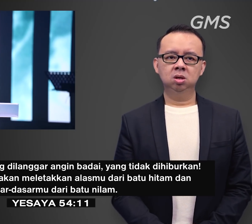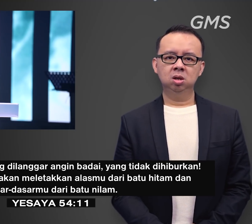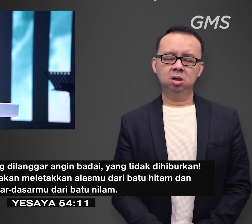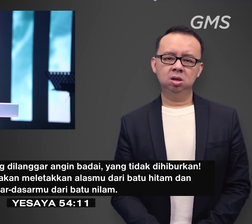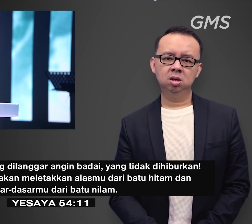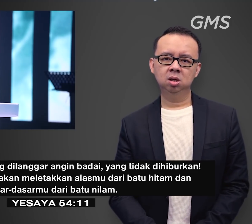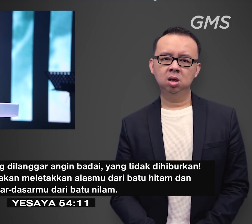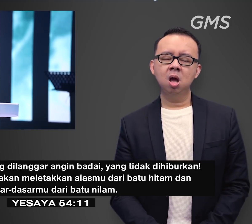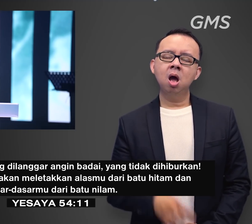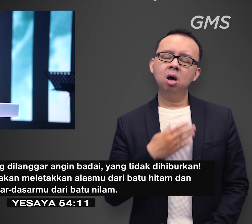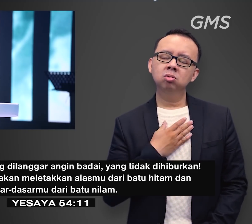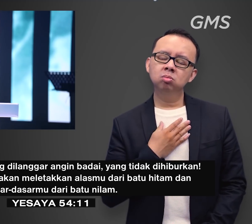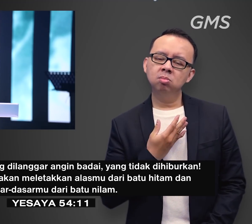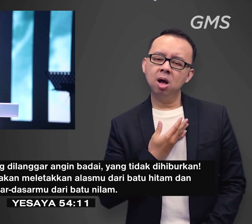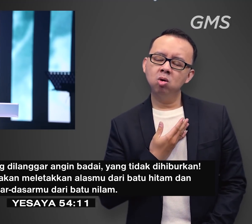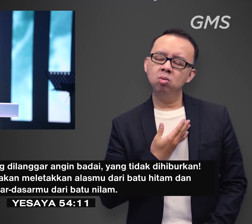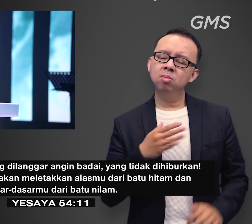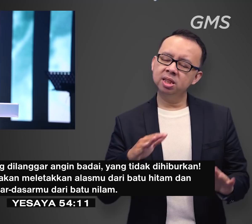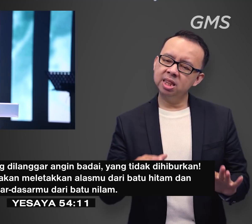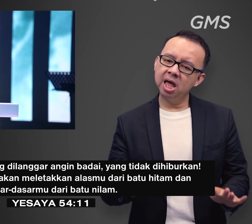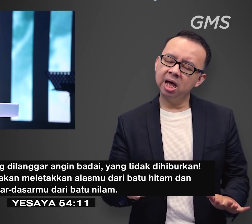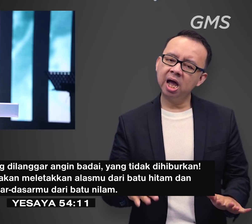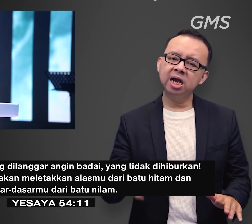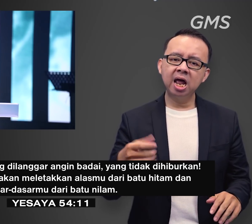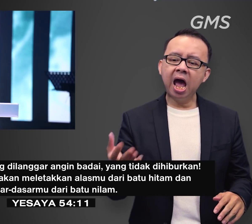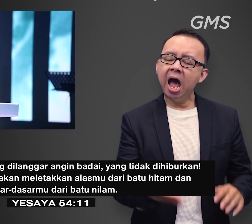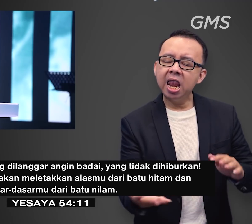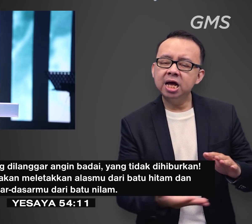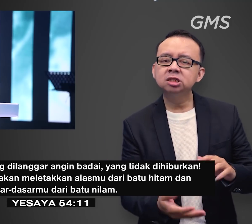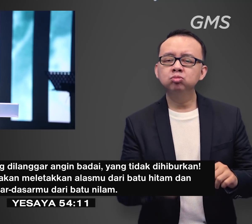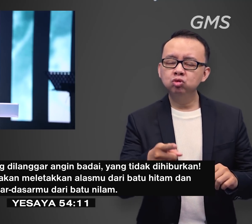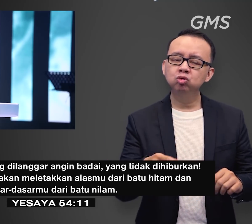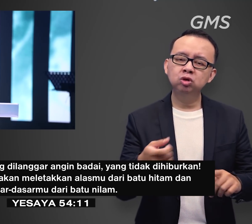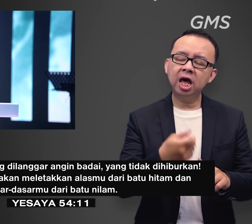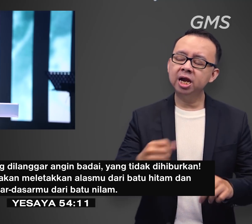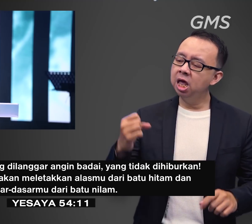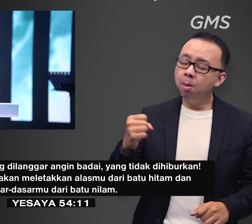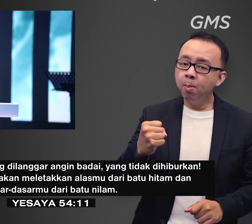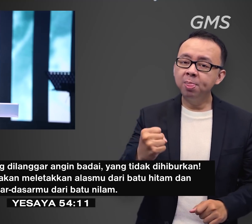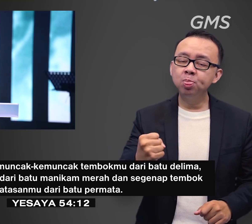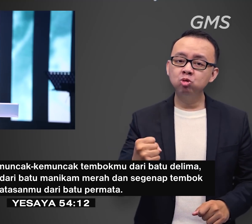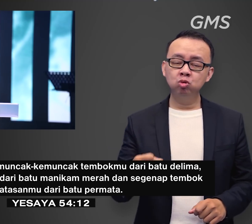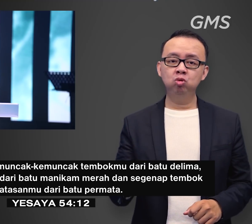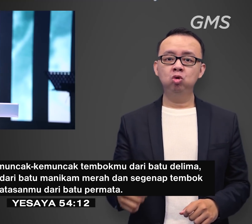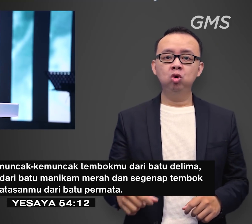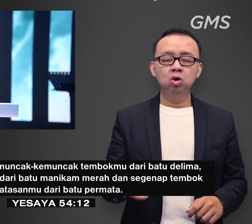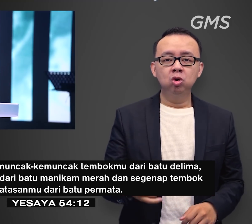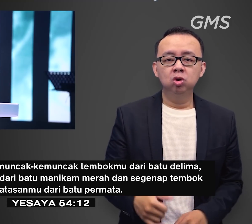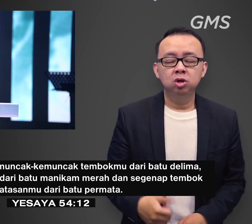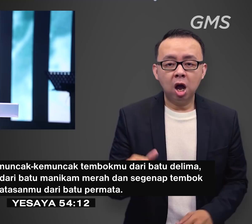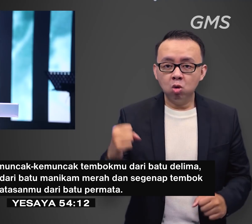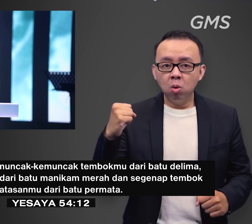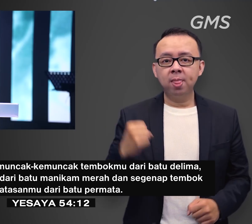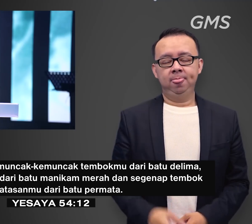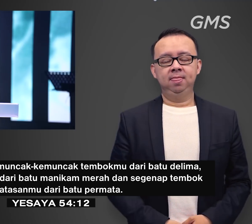aku akan meletakkan alasmu dari batu hitam dan dasar-dasarmu dari batu nilam. Aku akan